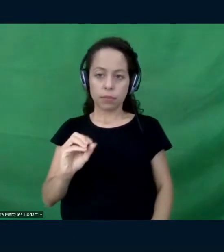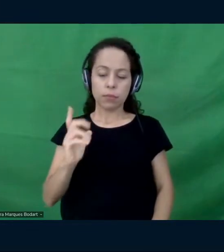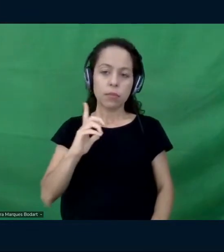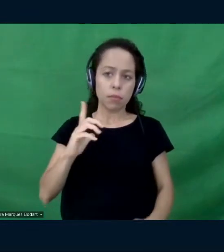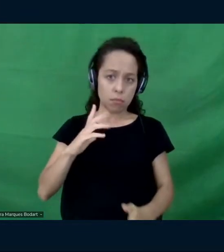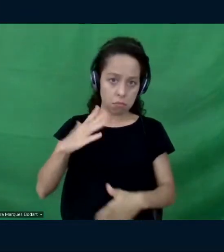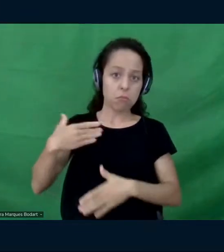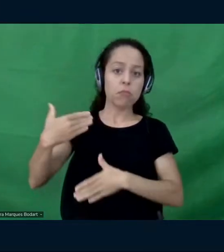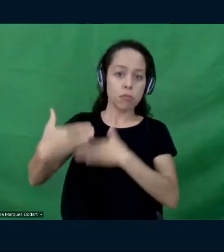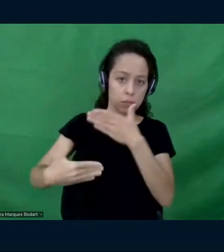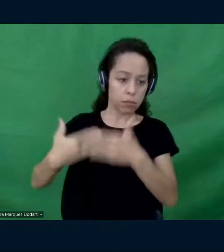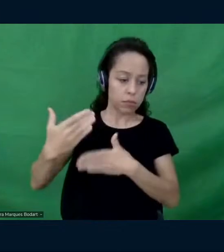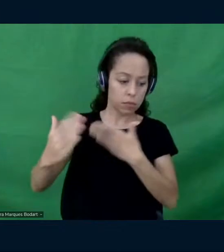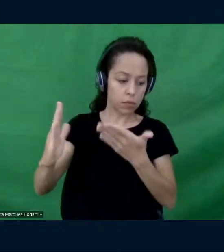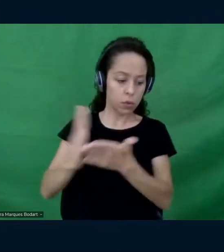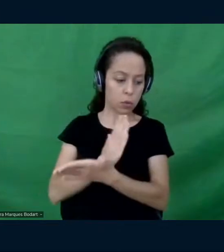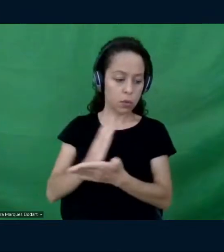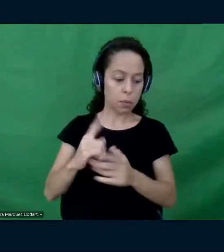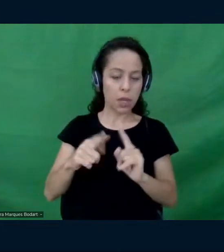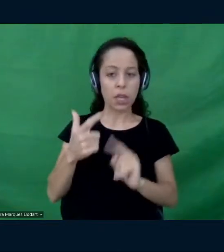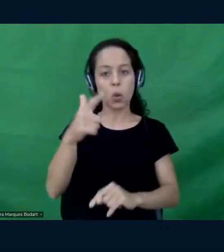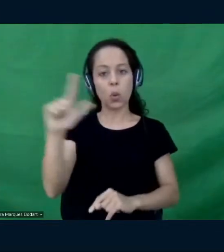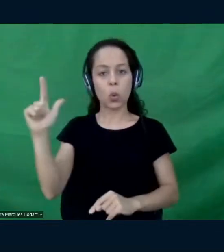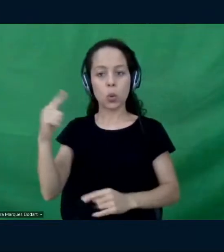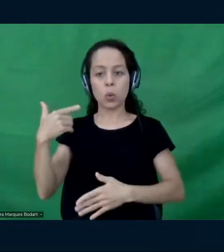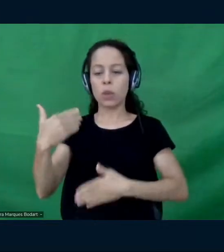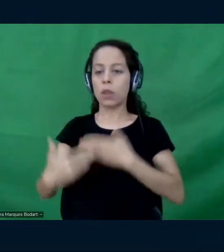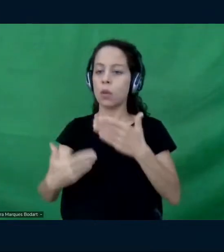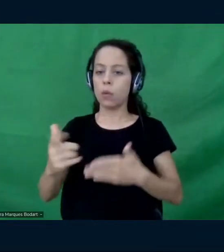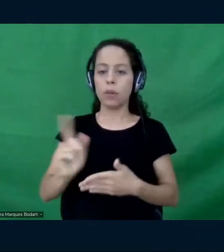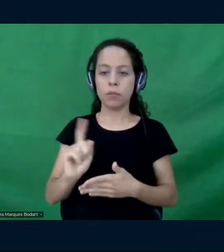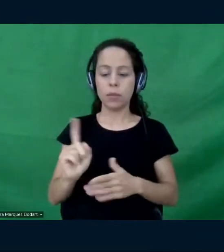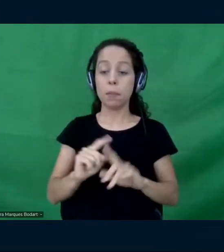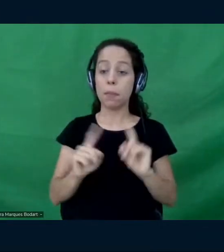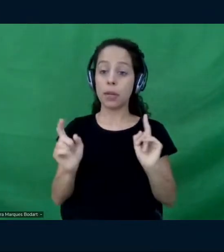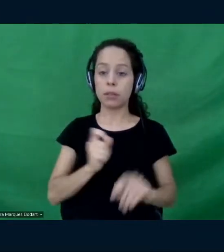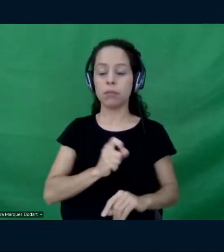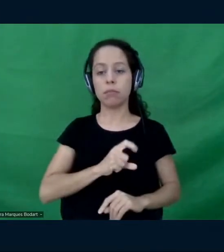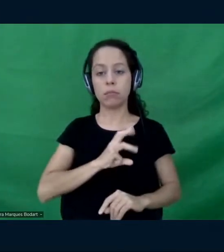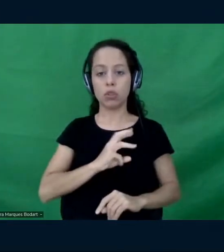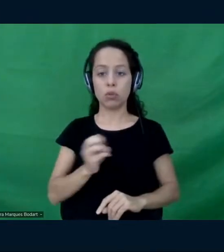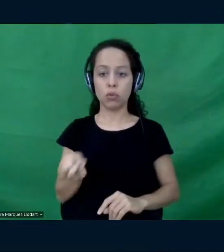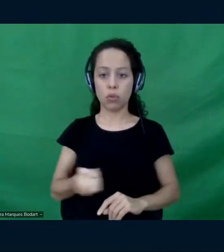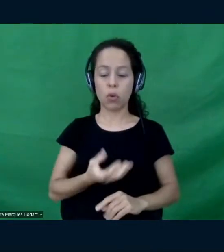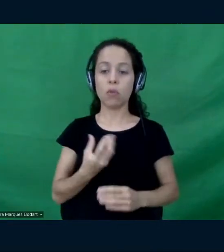alguns aspectos e não avançava em outros, em relação ao novo ensino médio implementado.